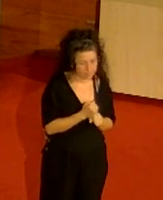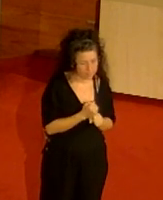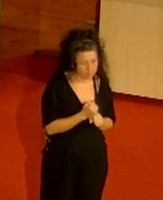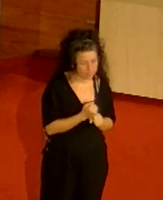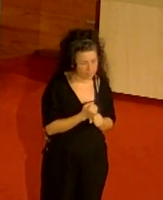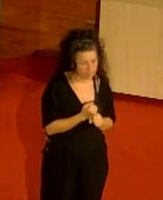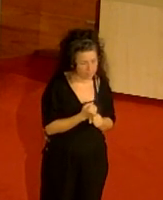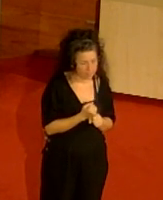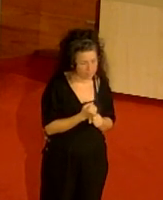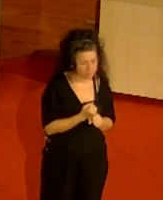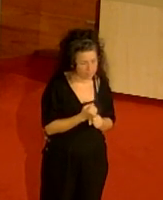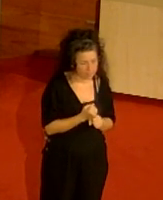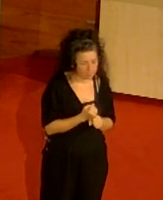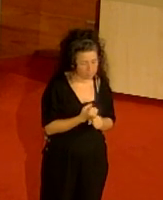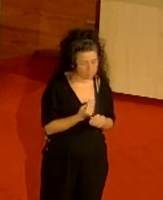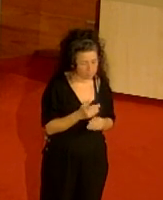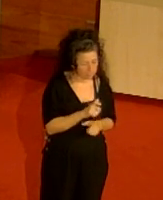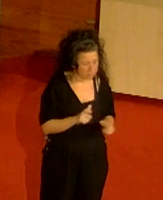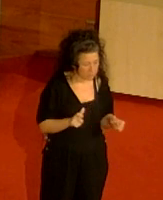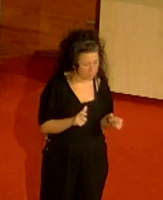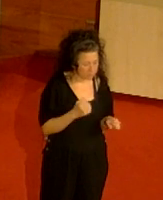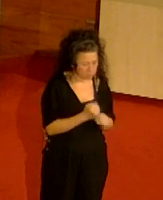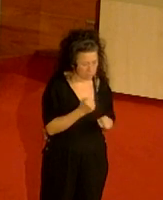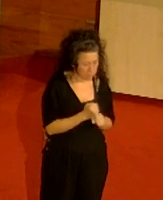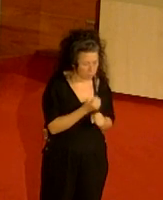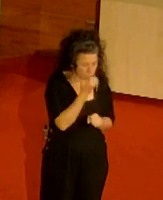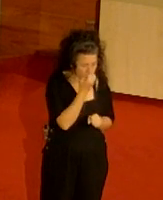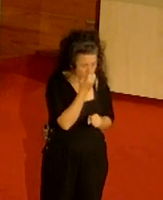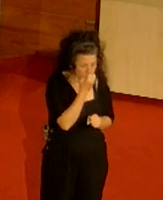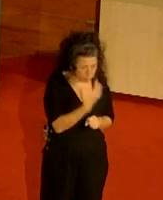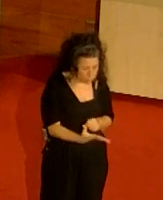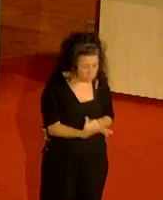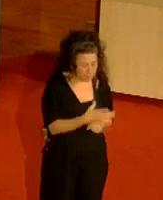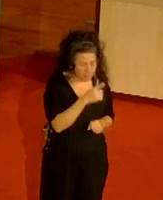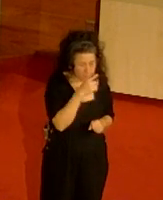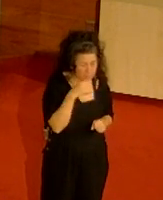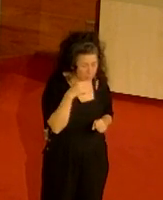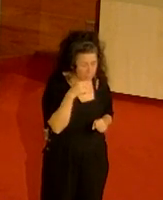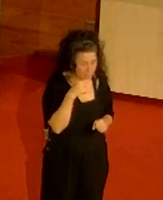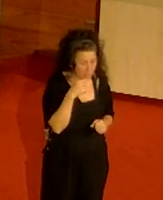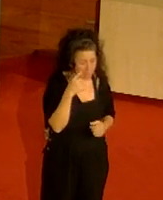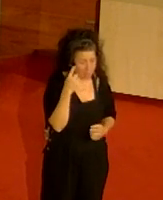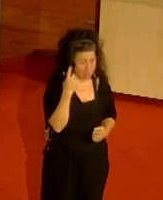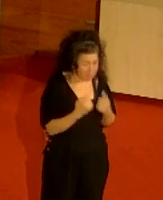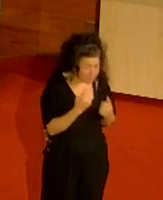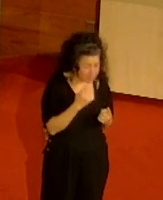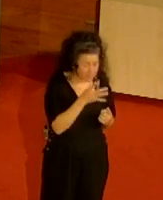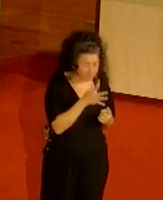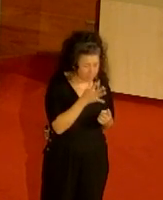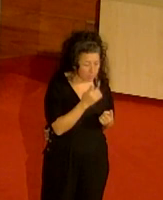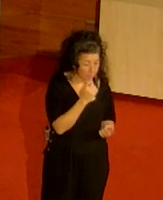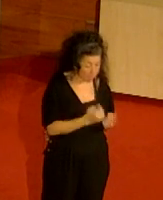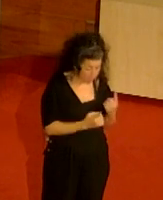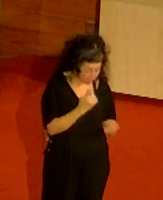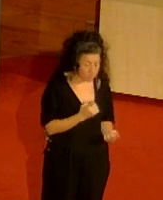ONGs haciendo una labor fantástica y me duele a veces que, porque hay algunas que realmente sí que